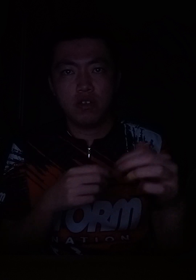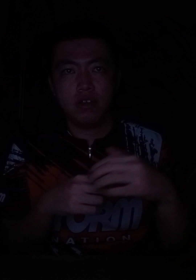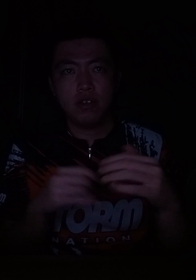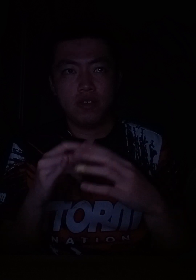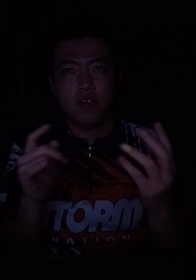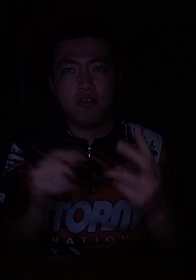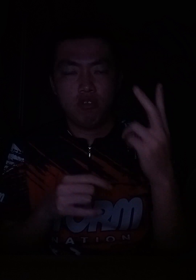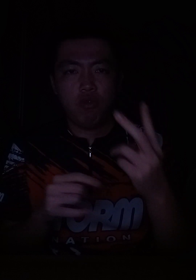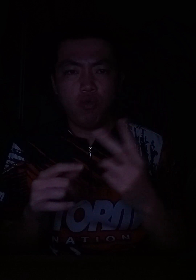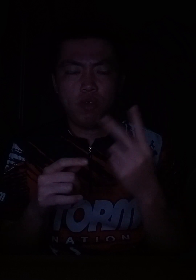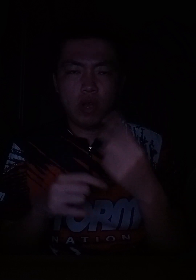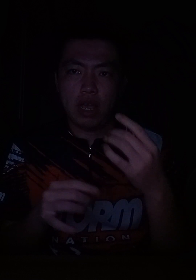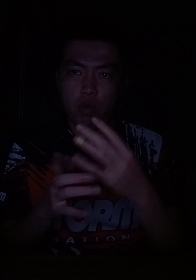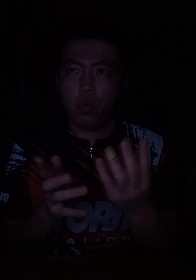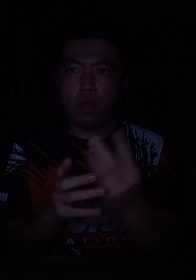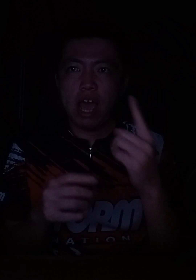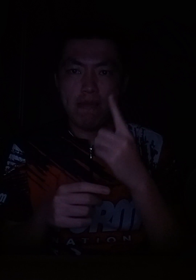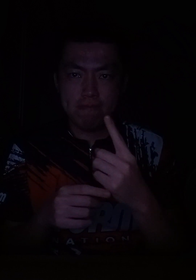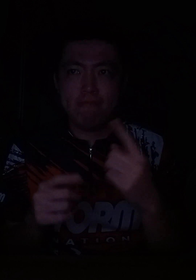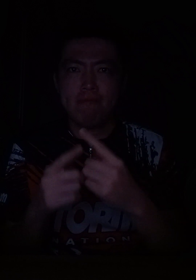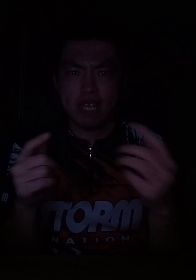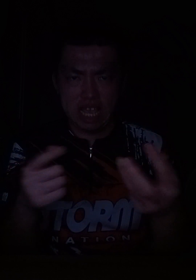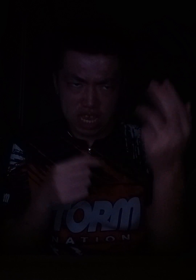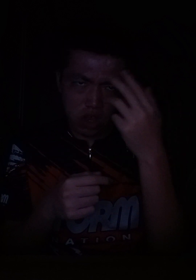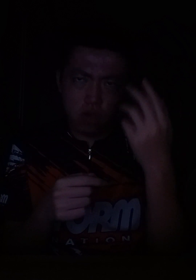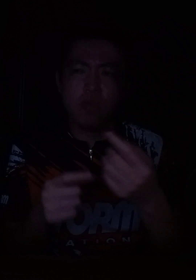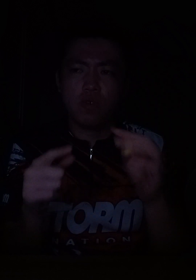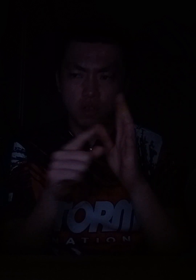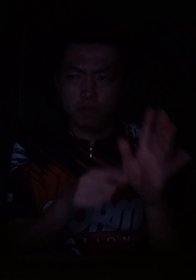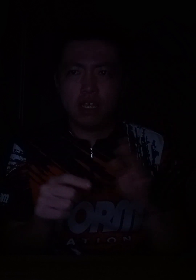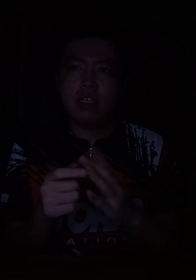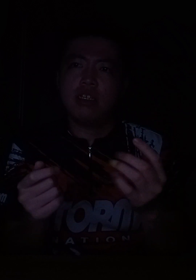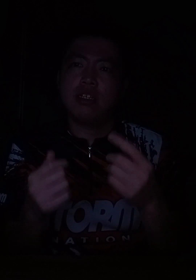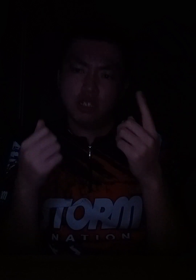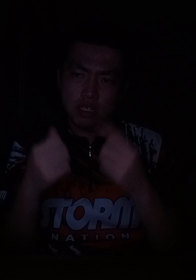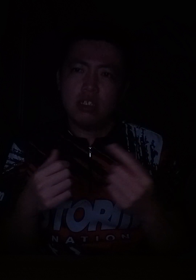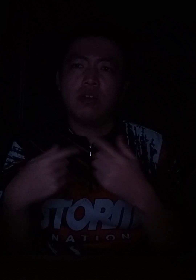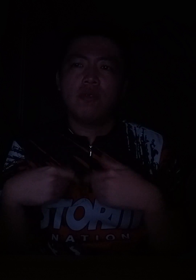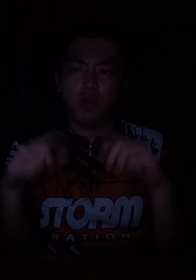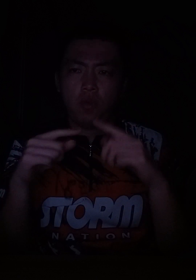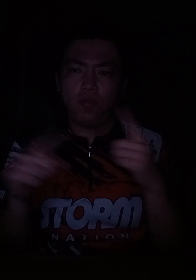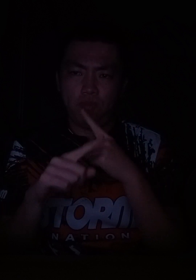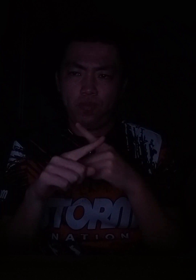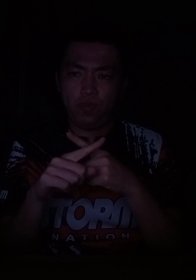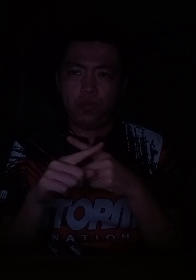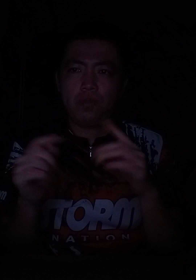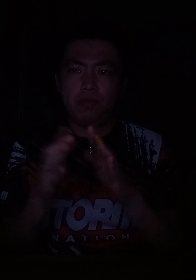여성 2명과 50대 남성 1명이 다쳐 병원으로 옮겨졌지만 생명에는 지장이 없는 것으로